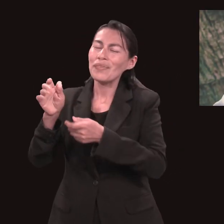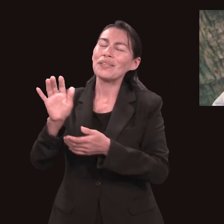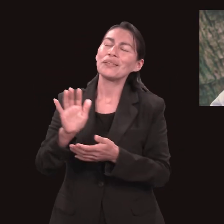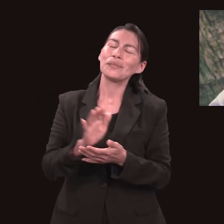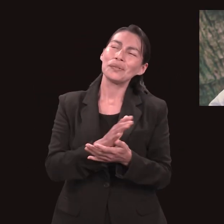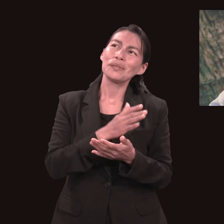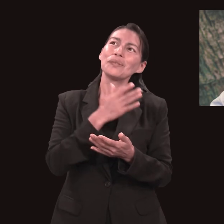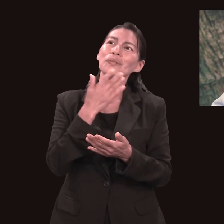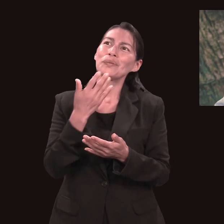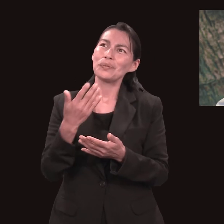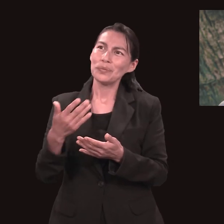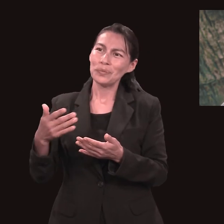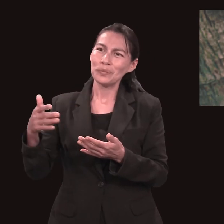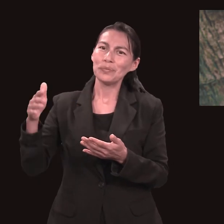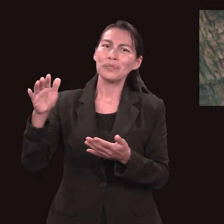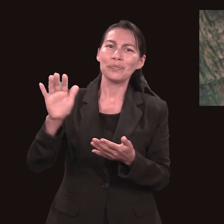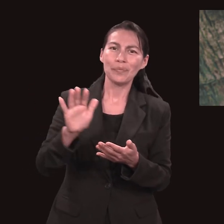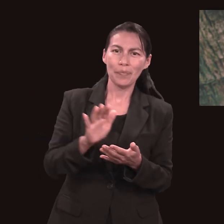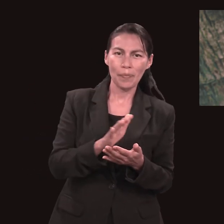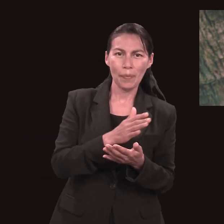de lo que sea